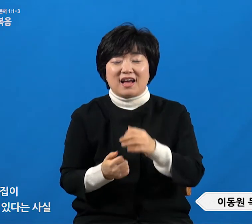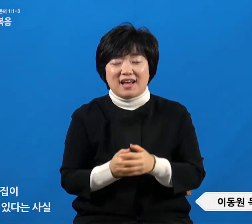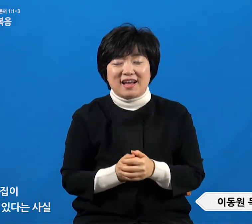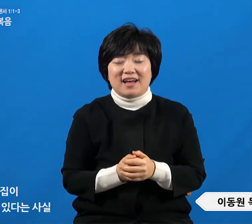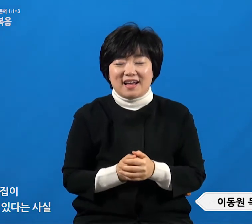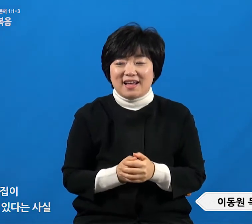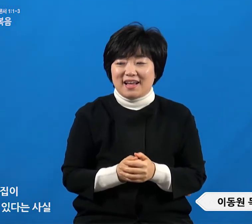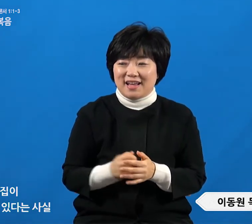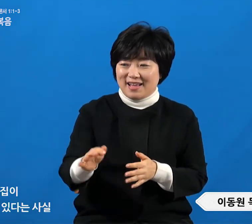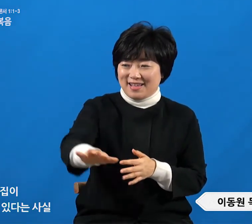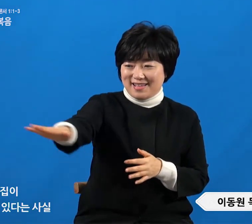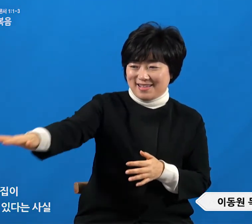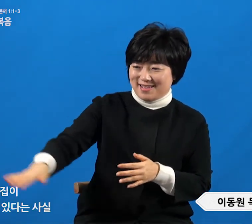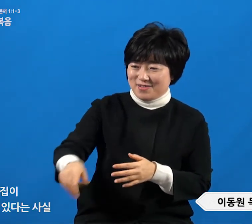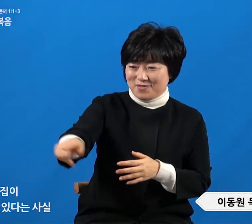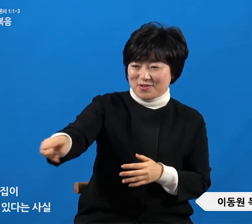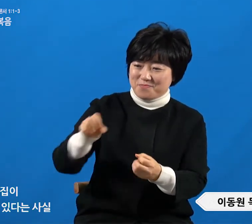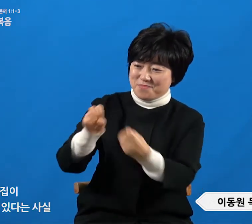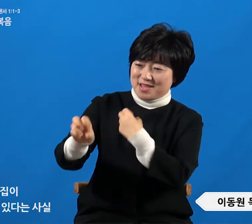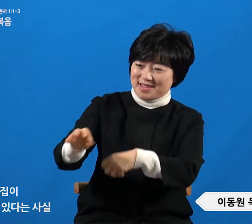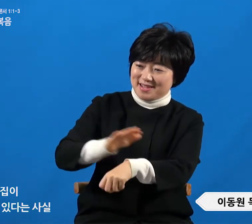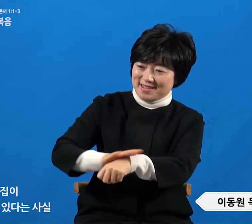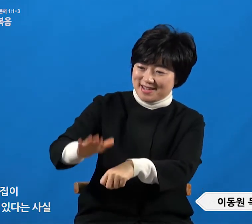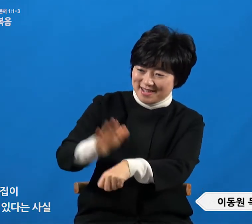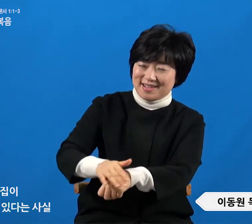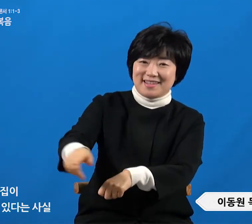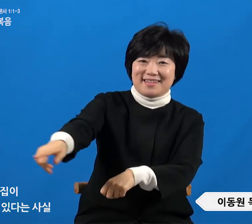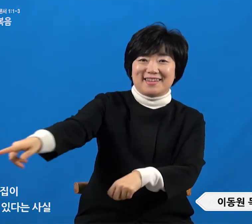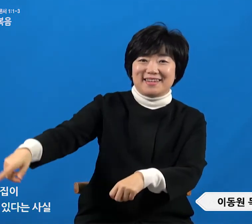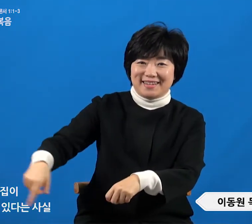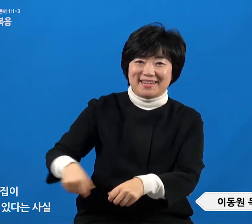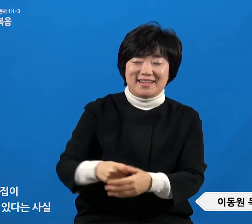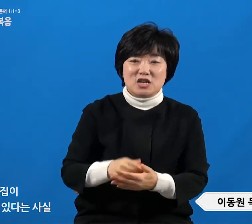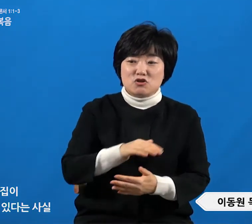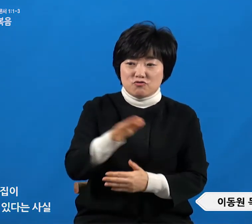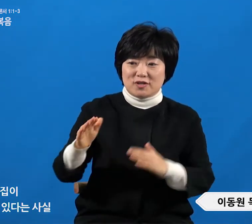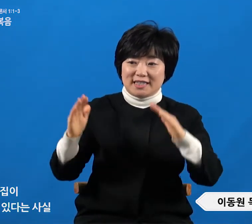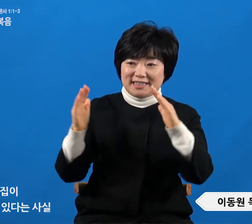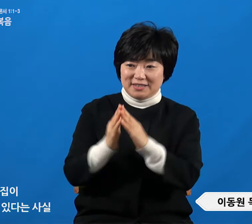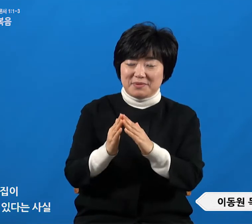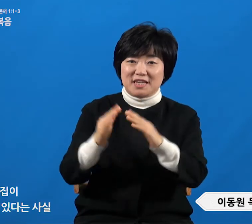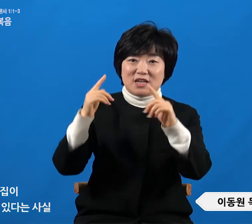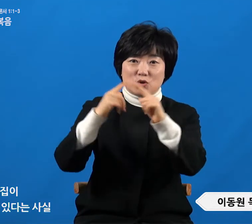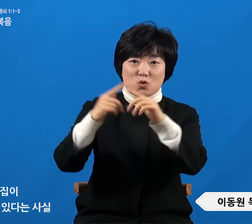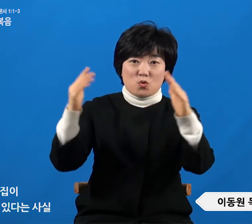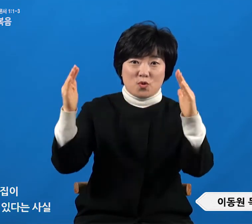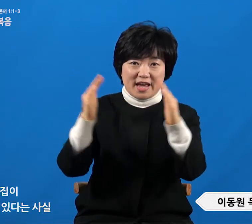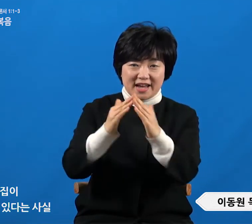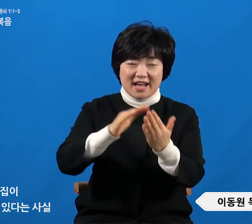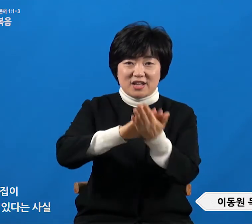반응이 좋아요. 여기가 아주. 다시 한번 따라서 해서 우리 집이 교회가 될 수 있다.